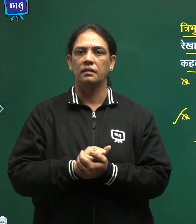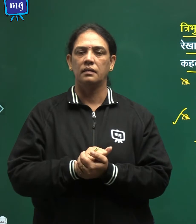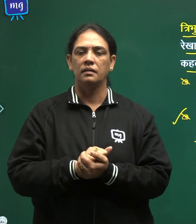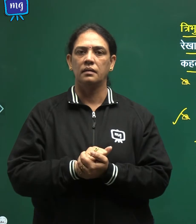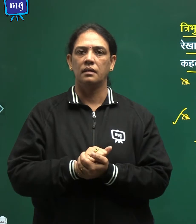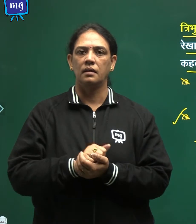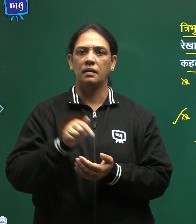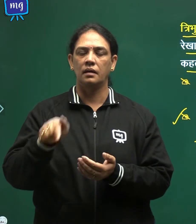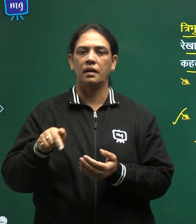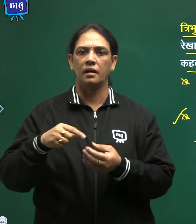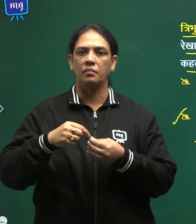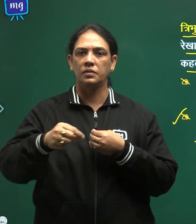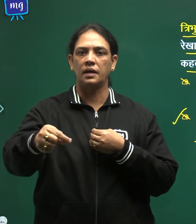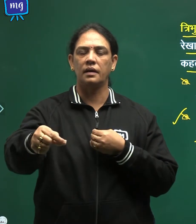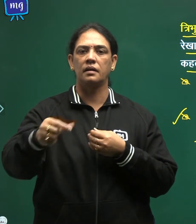ये भुजाएं